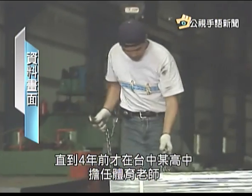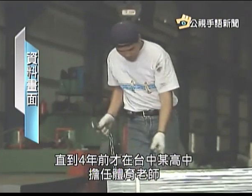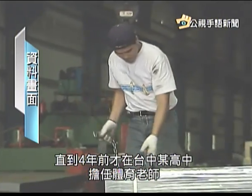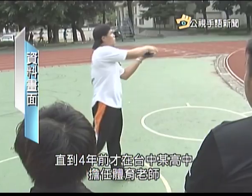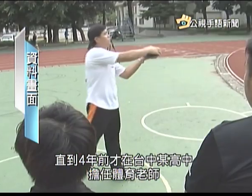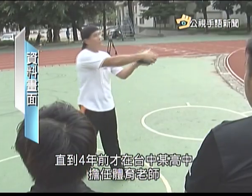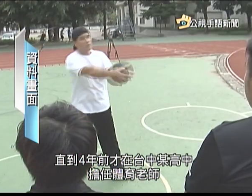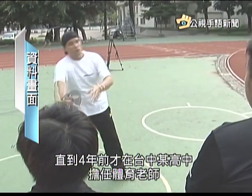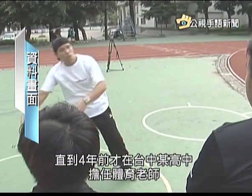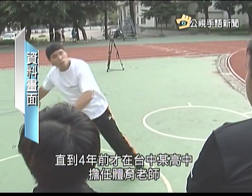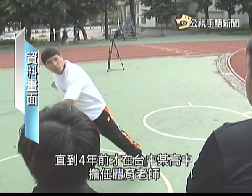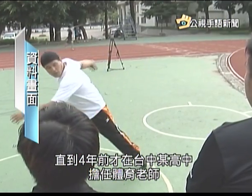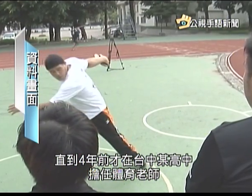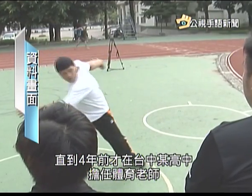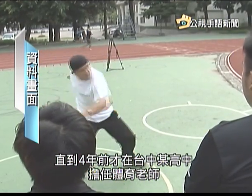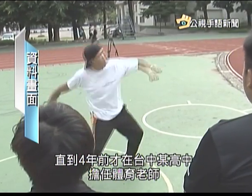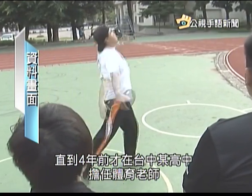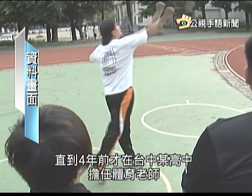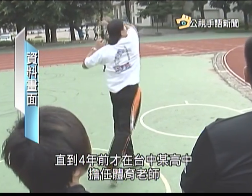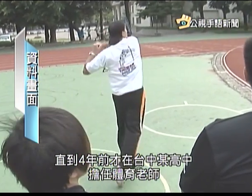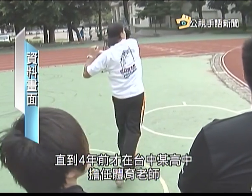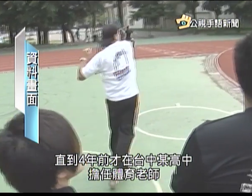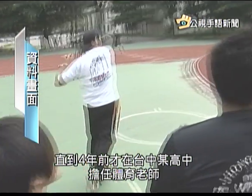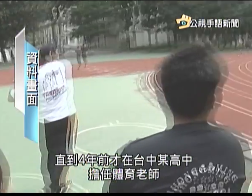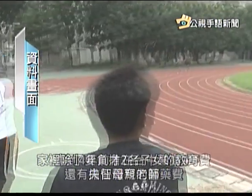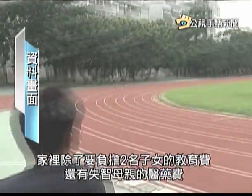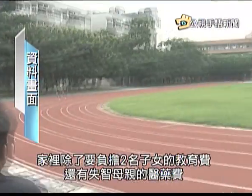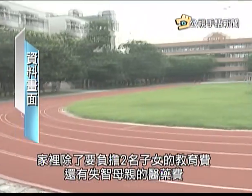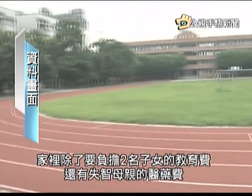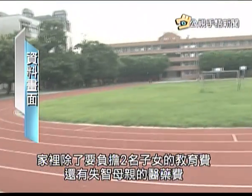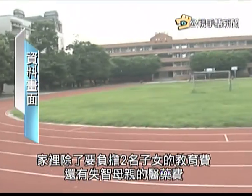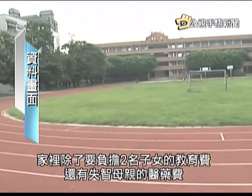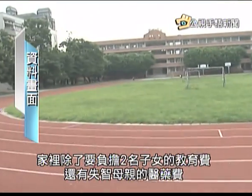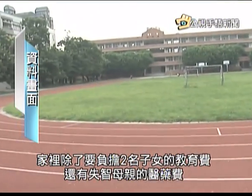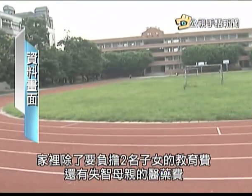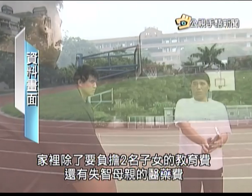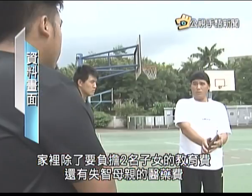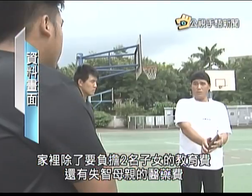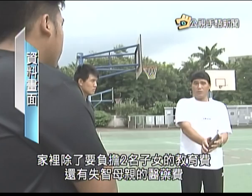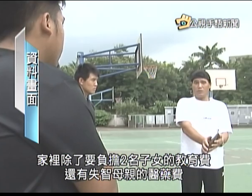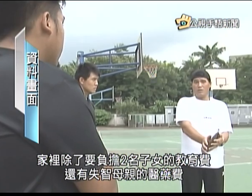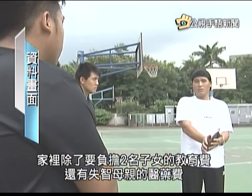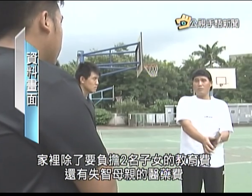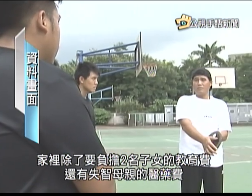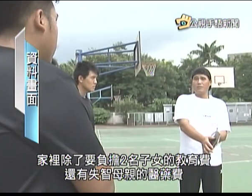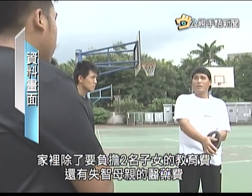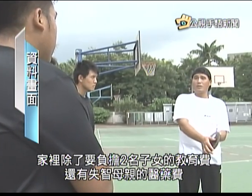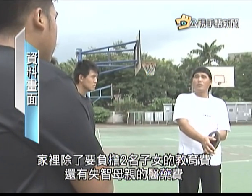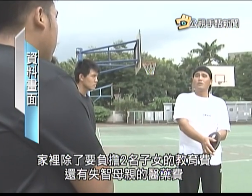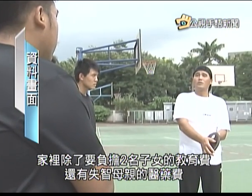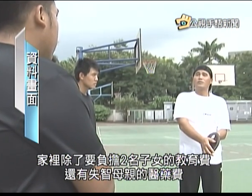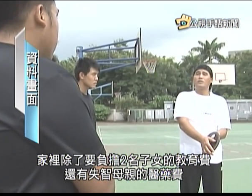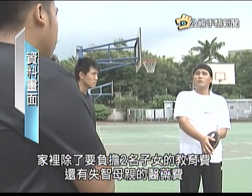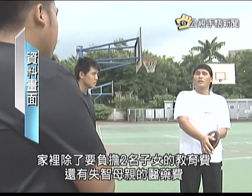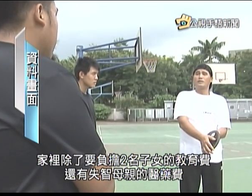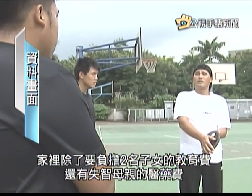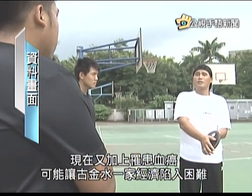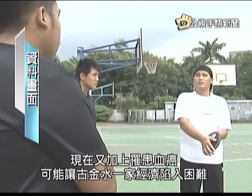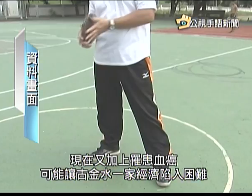才在台中某高中担任体育老师。家里除了要负担2名子女的教育费，还有失智母亲的医药费，现在又加上罹